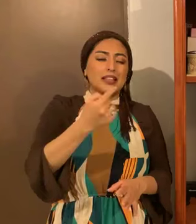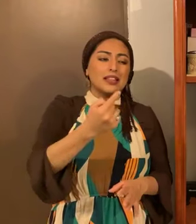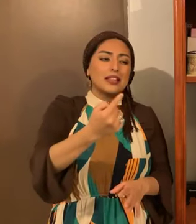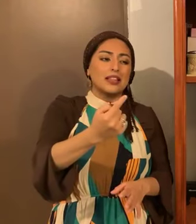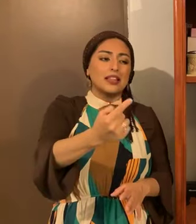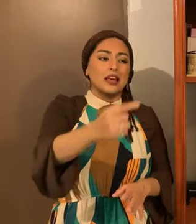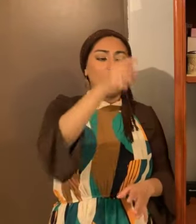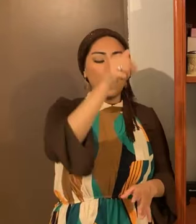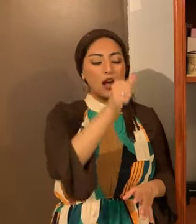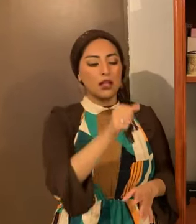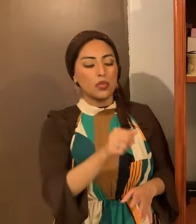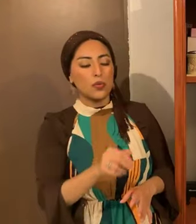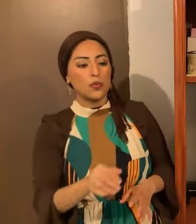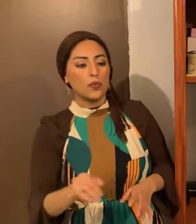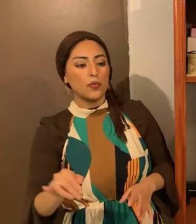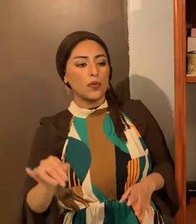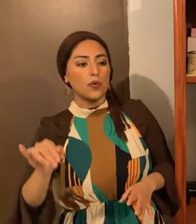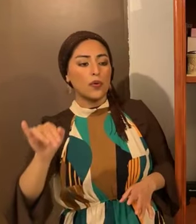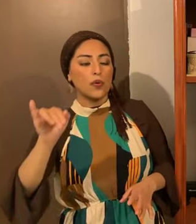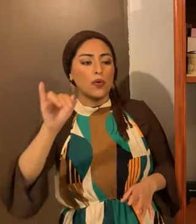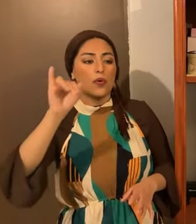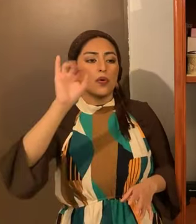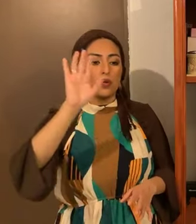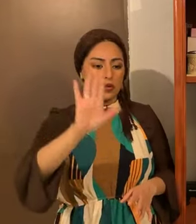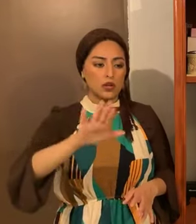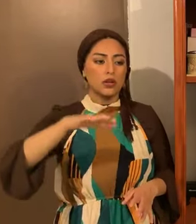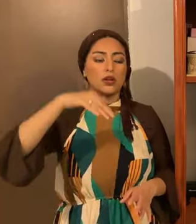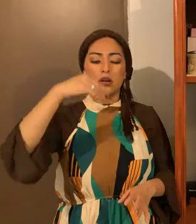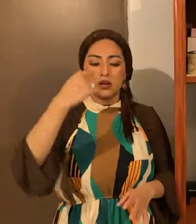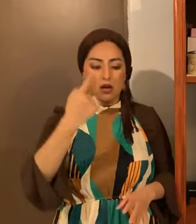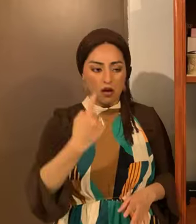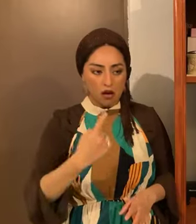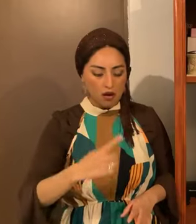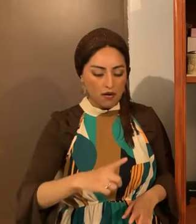Echad, Adonai